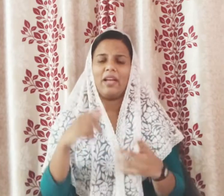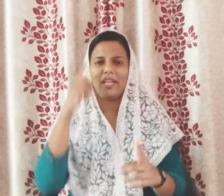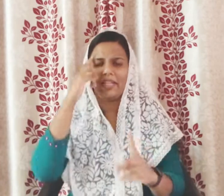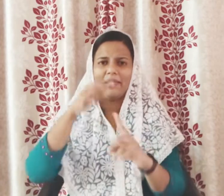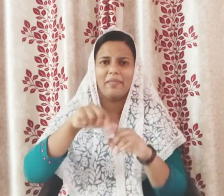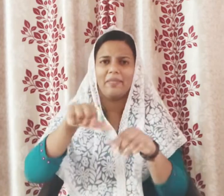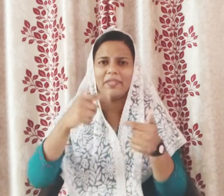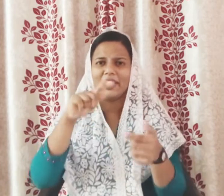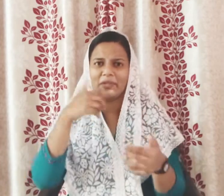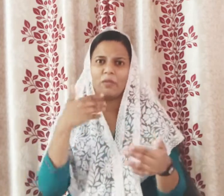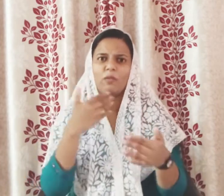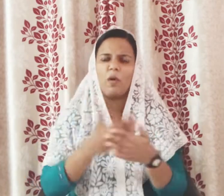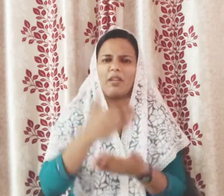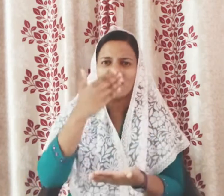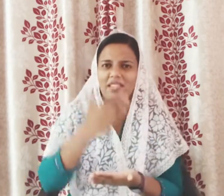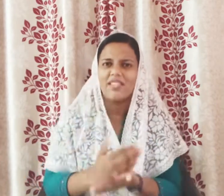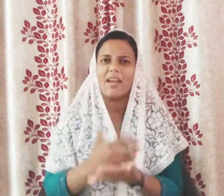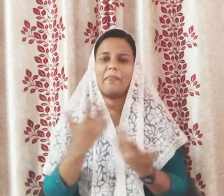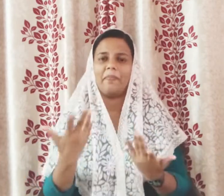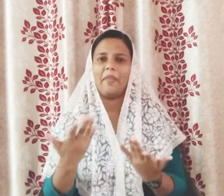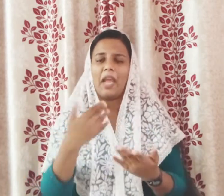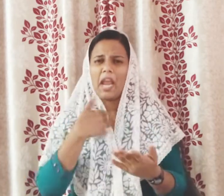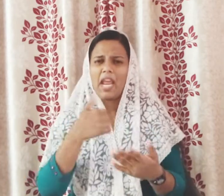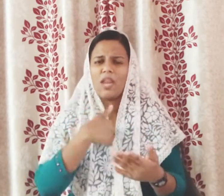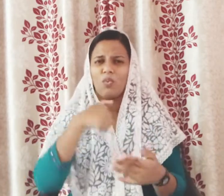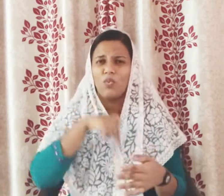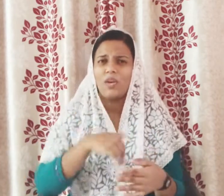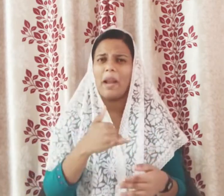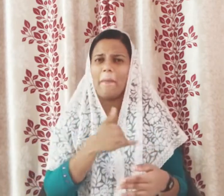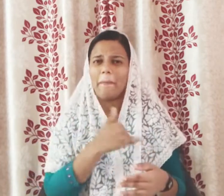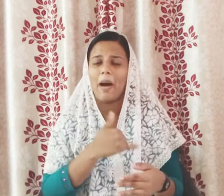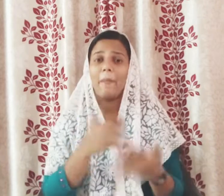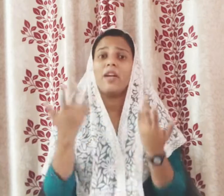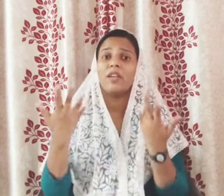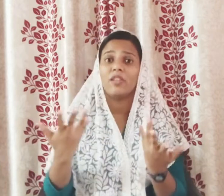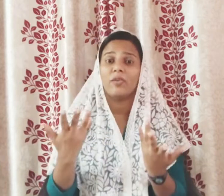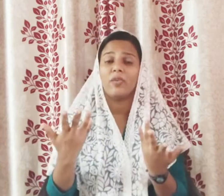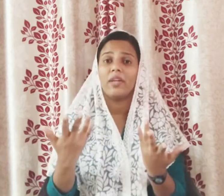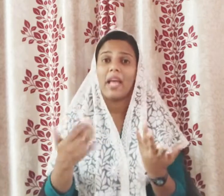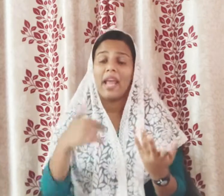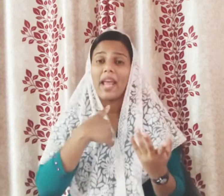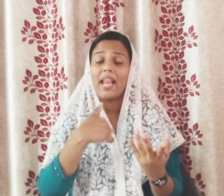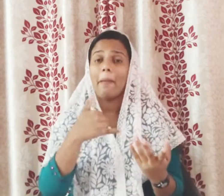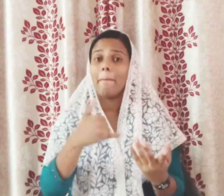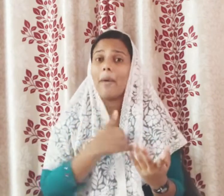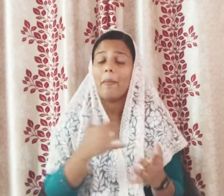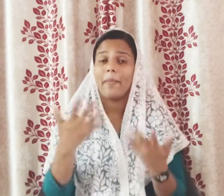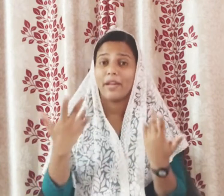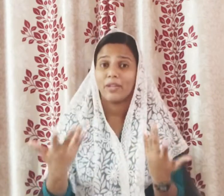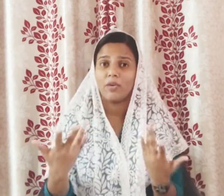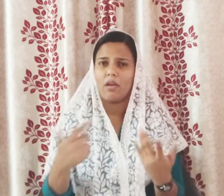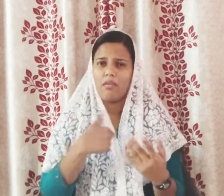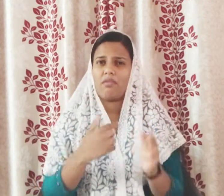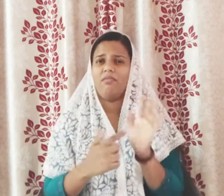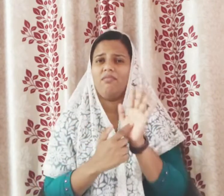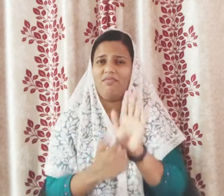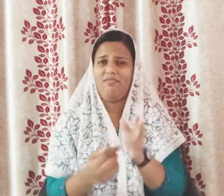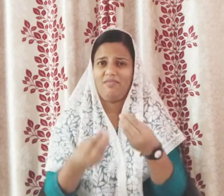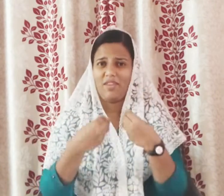ആ ജയജീവിതം അനുഭവിക്കുന്നതിന് തടസ്സമായി, എന്നിൽ നിൽക്കുന്ന ആഘാൻ എന്താണോ അല്ലെങ്കിൽ എന്നിലെ പാപം എന്താണോ അതെനിക്ക് വെളിപ്പെടുത്തി